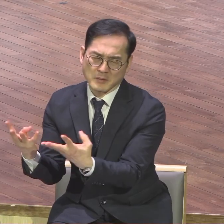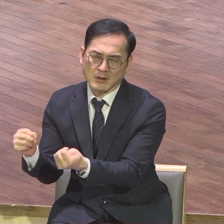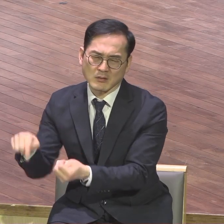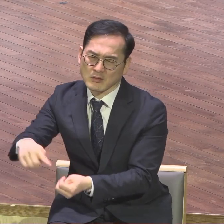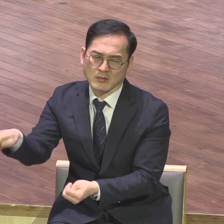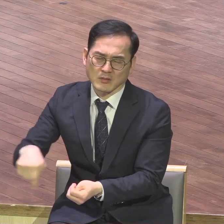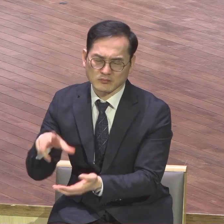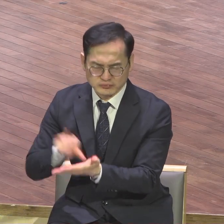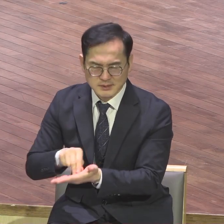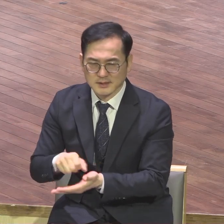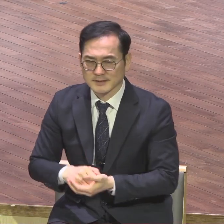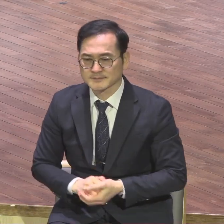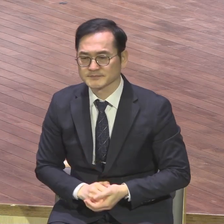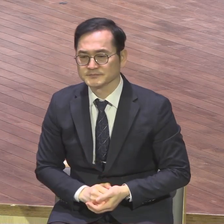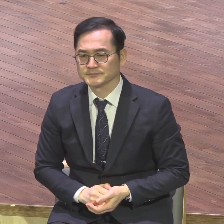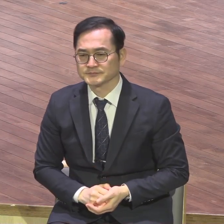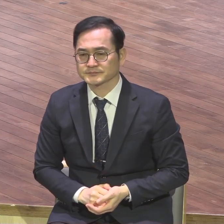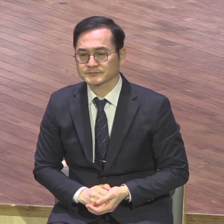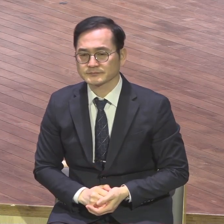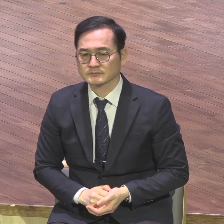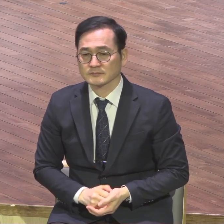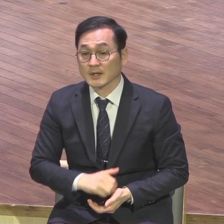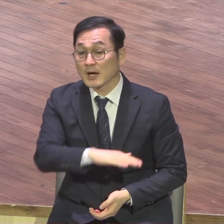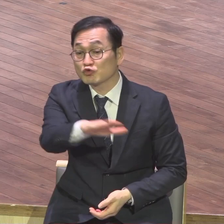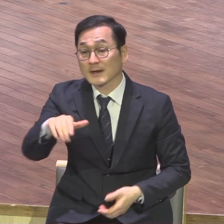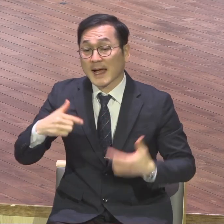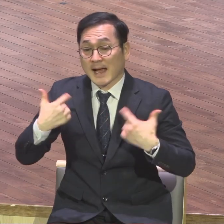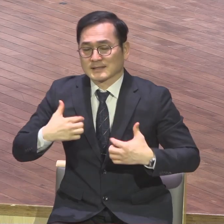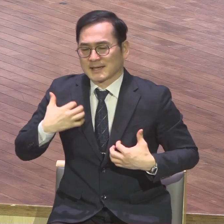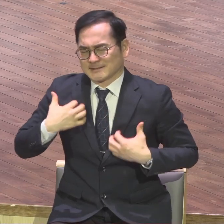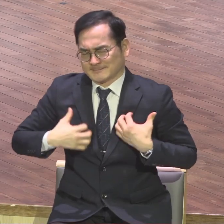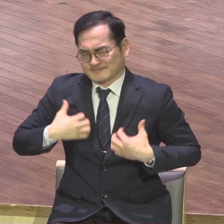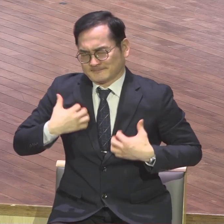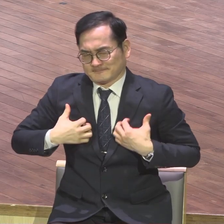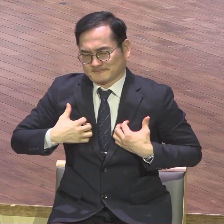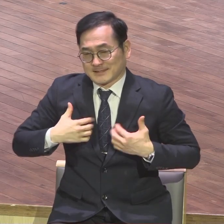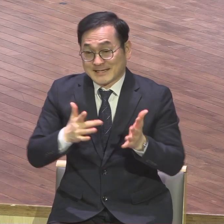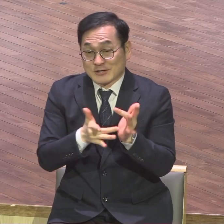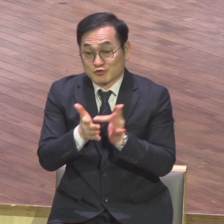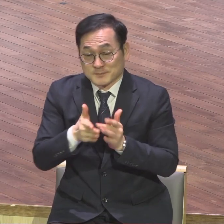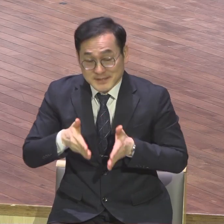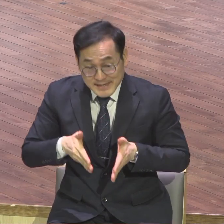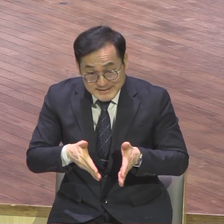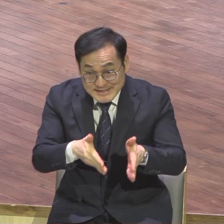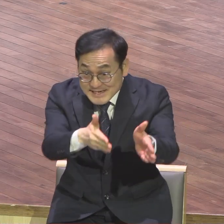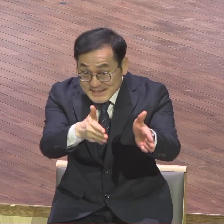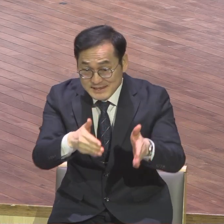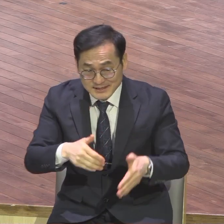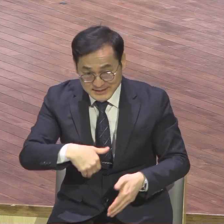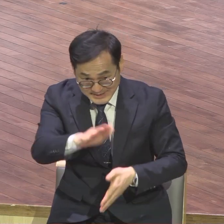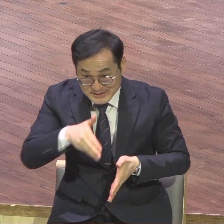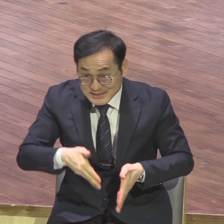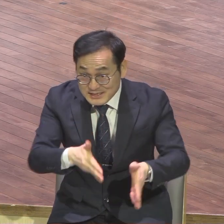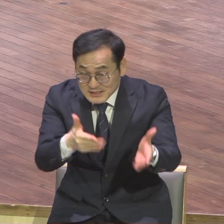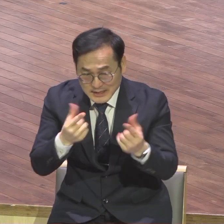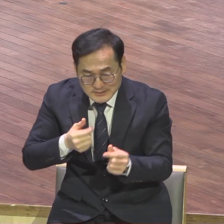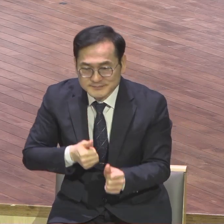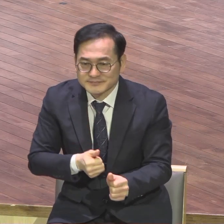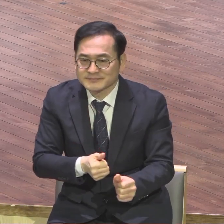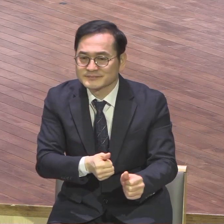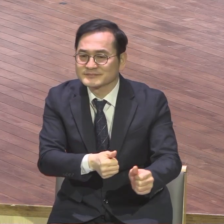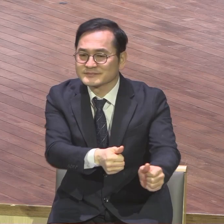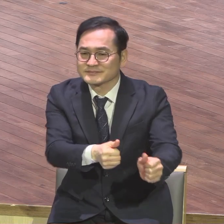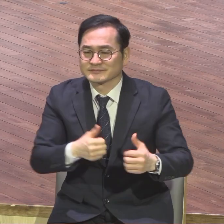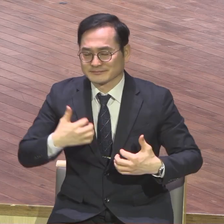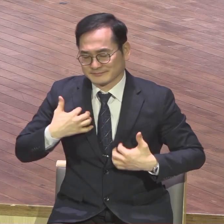우리는요 매일 기쁘게 순례길을 가야 돼요. 그것이 주의 영이 함께한 자의 모습이요.